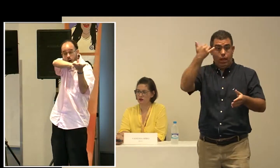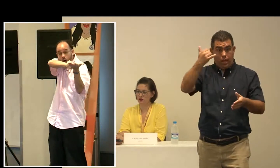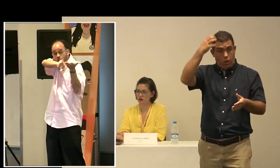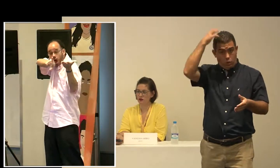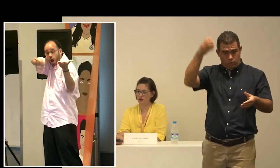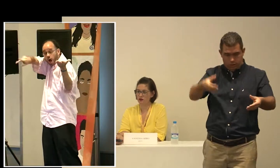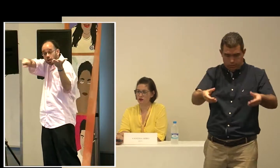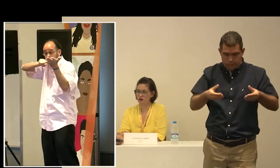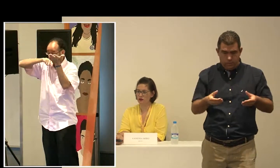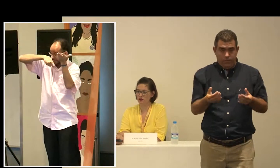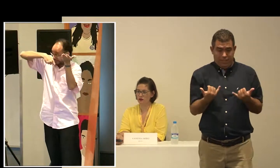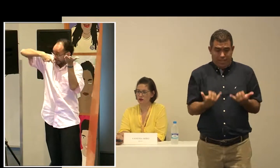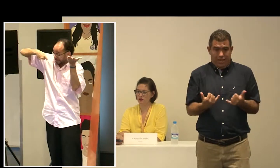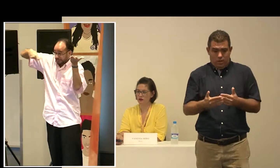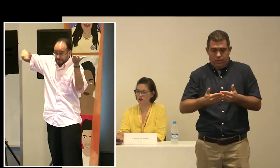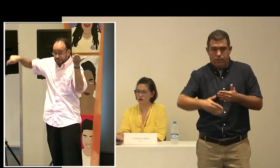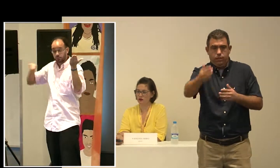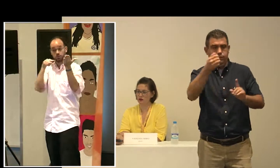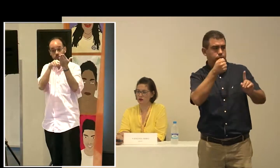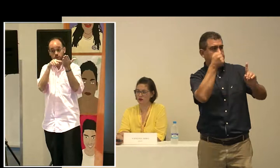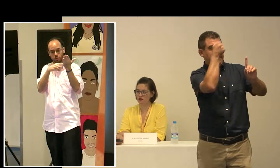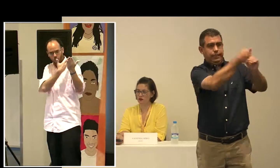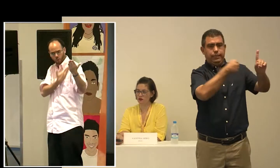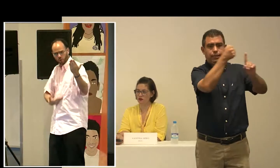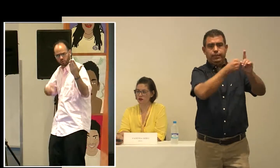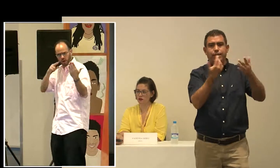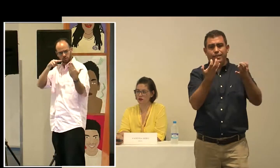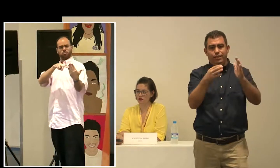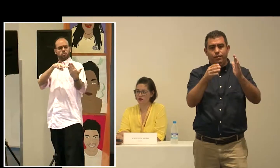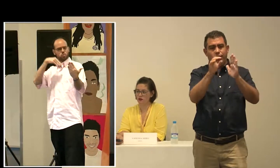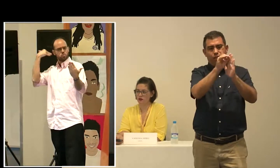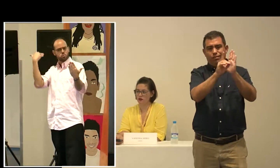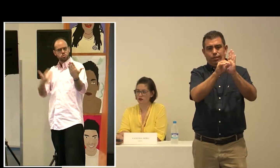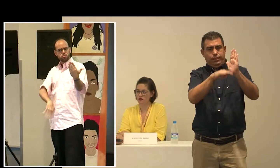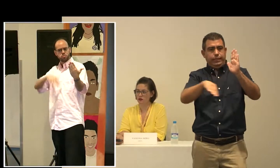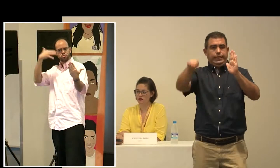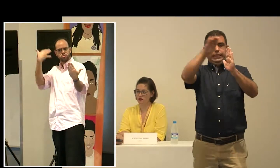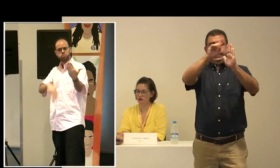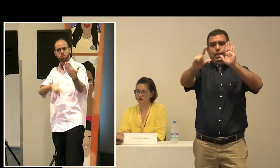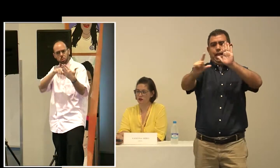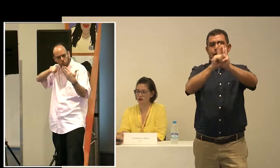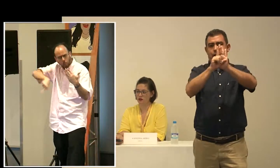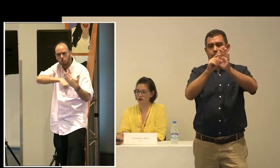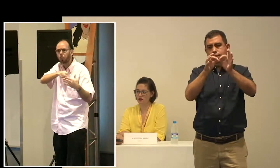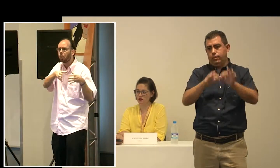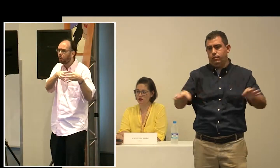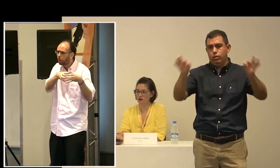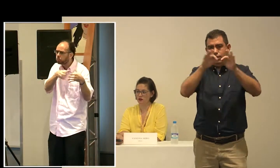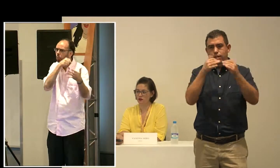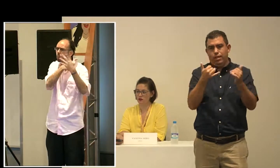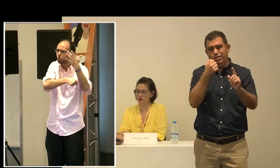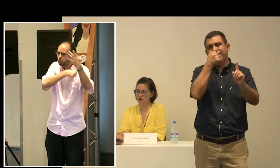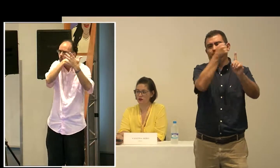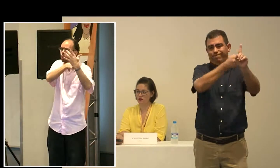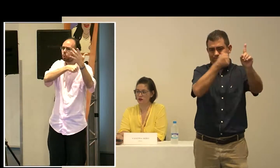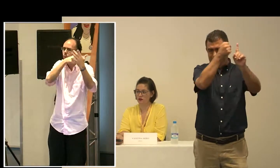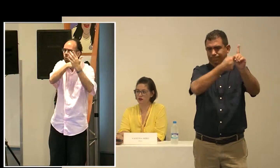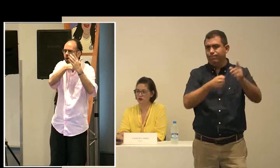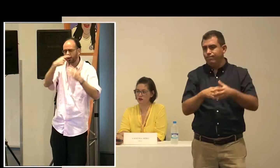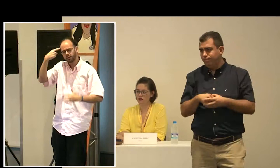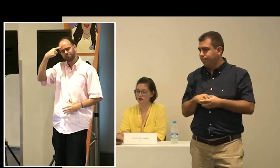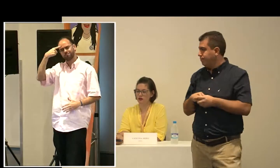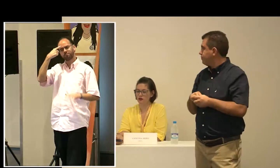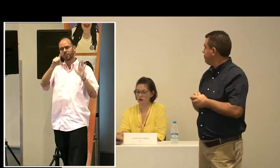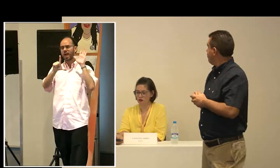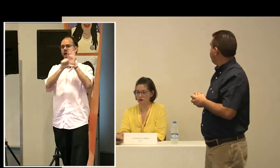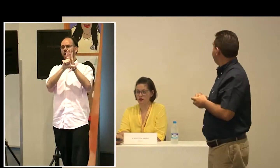Foram 2.300, com 2.300 sinais diferentes. Quando o governo viu,